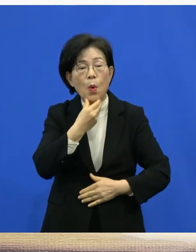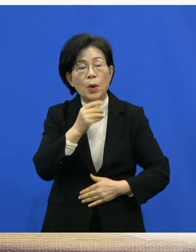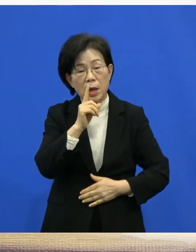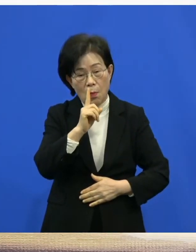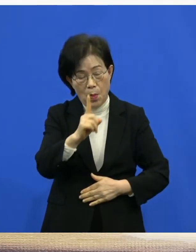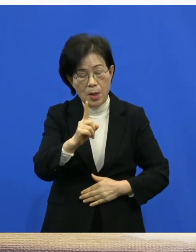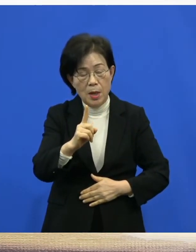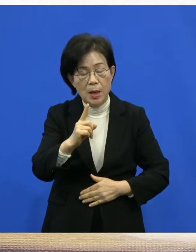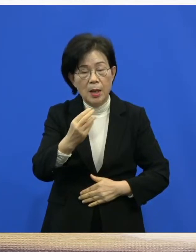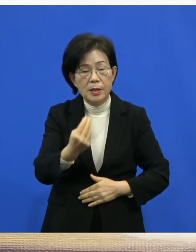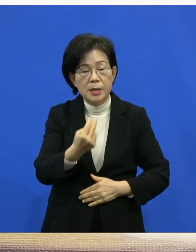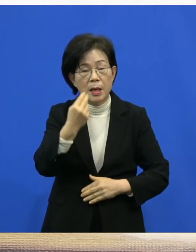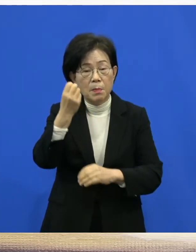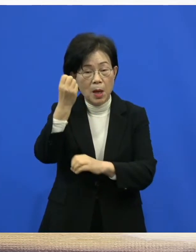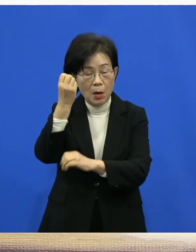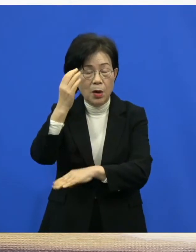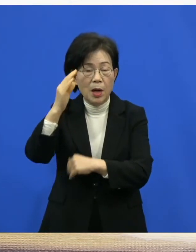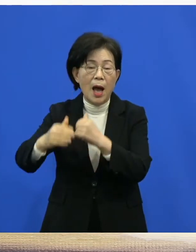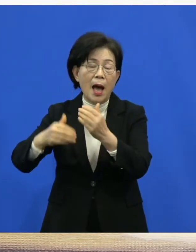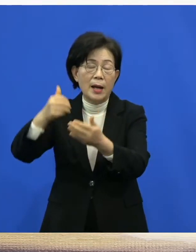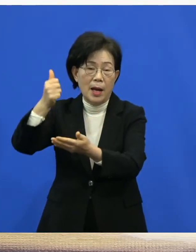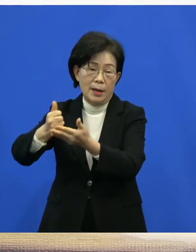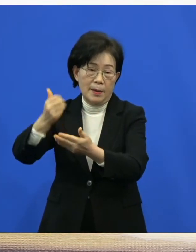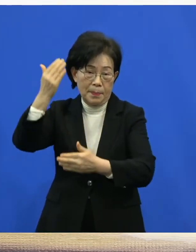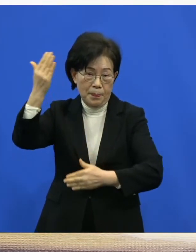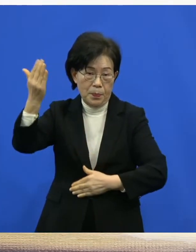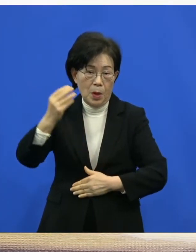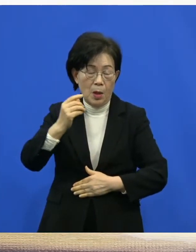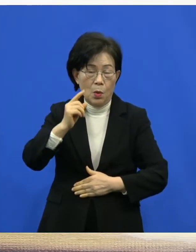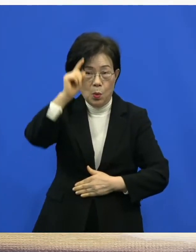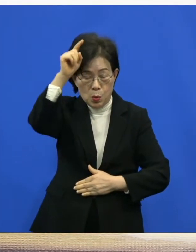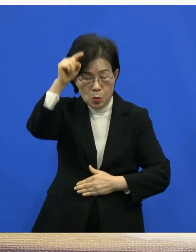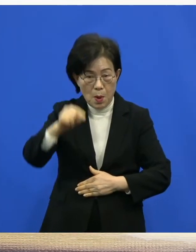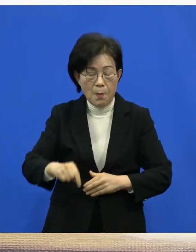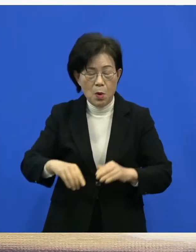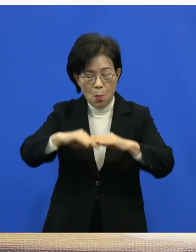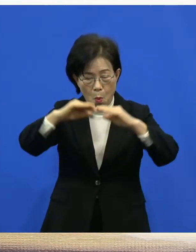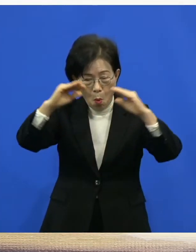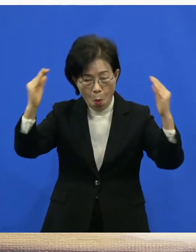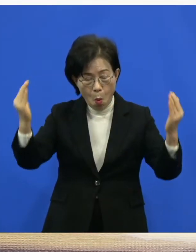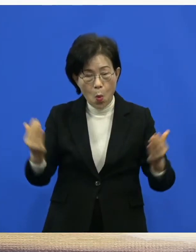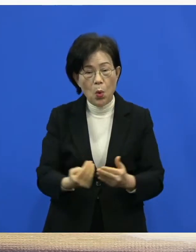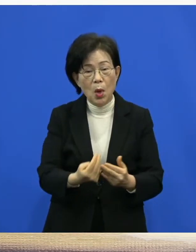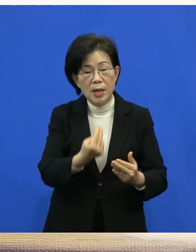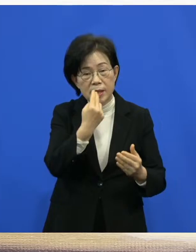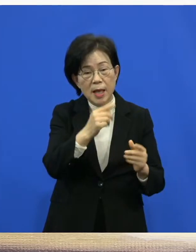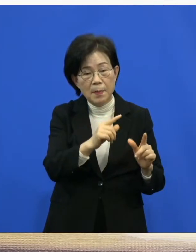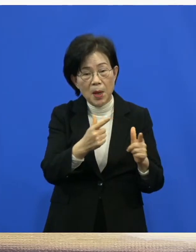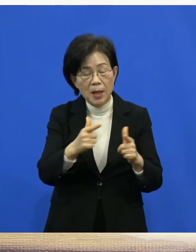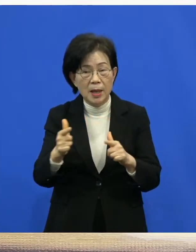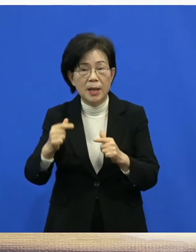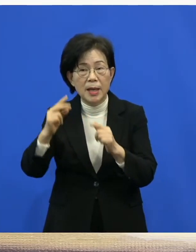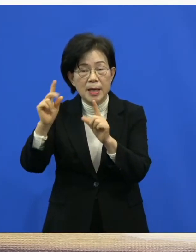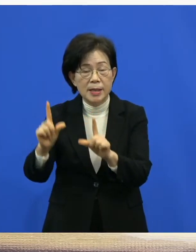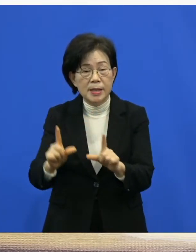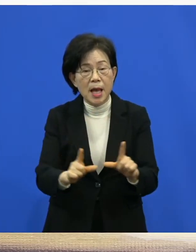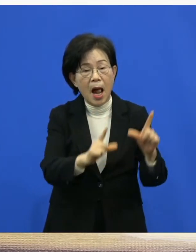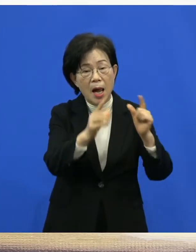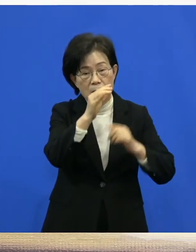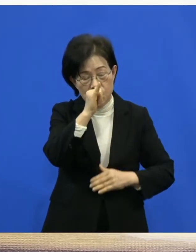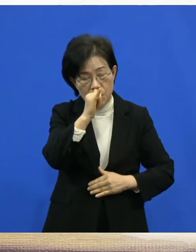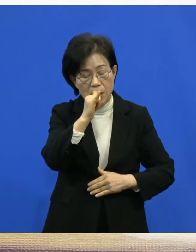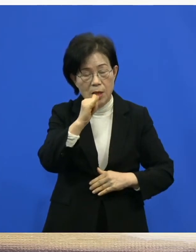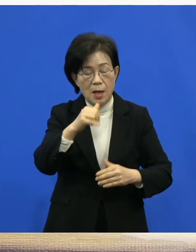생명의 근원은 하나님이십니다. 오늘 이 우주 만물의 모든 생명체가 살아가게